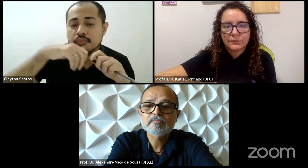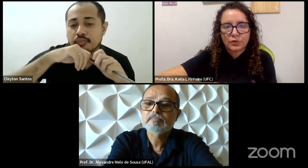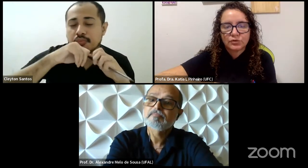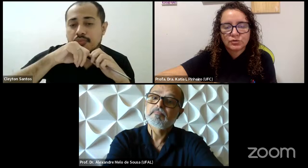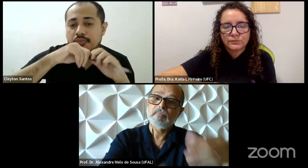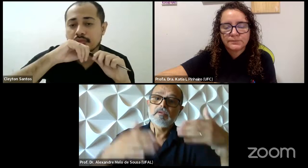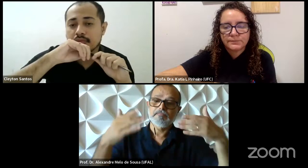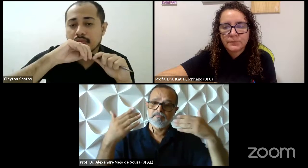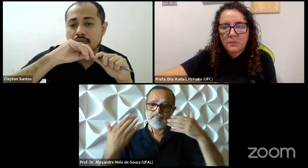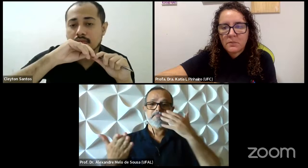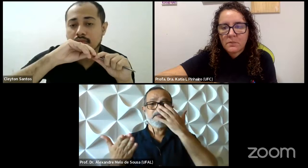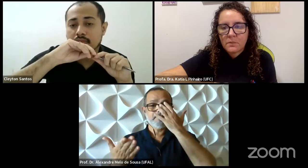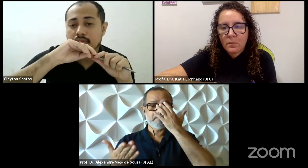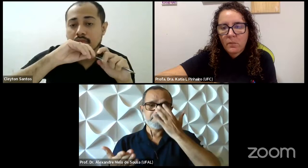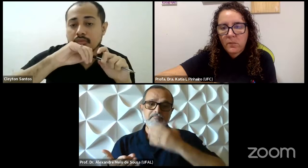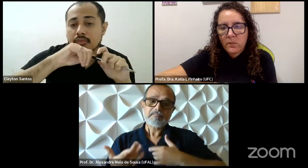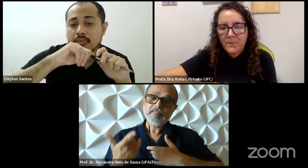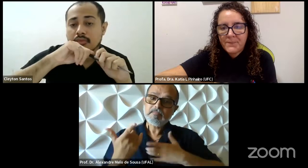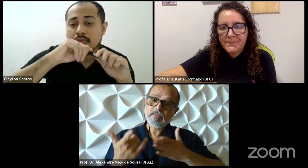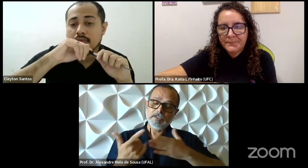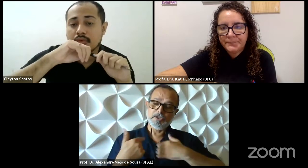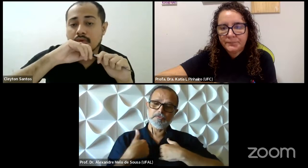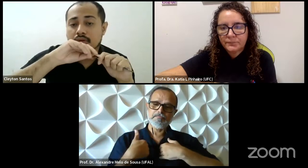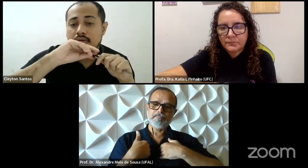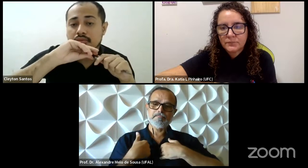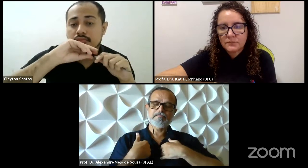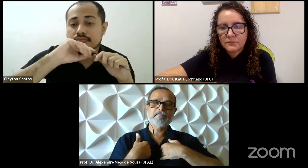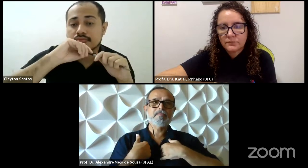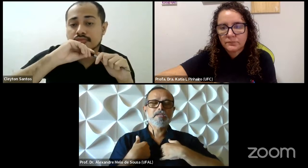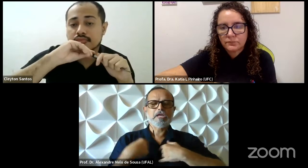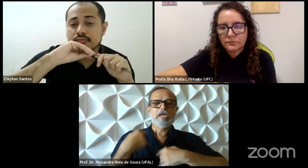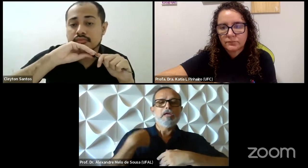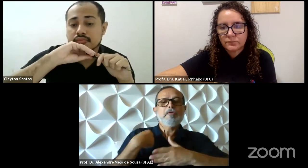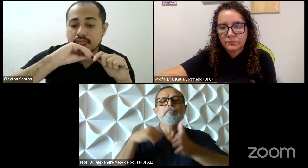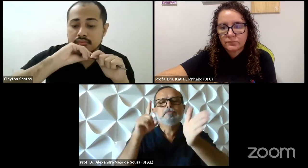Ou dois links, né? Entendi.